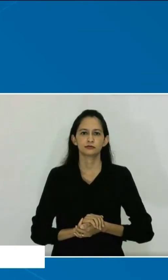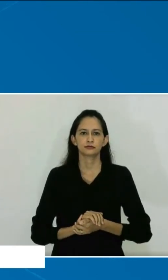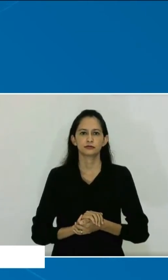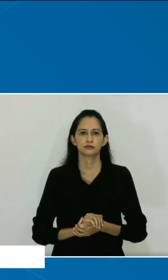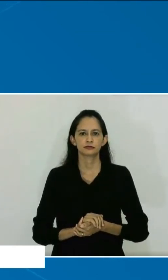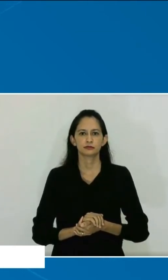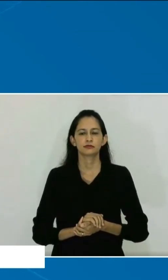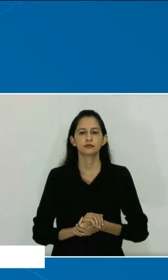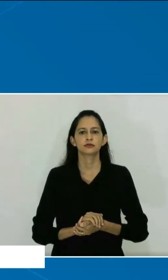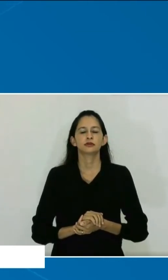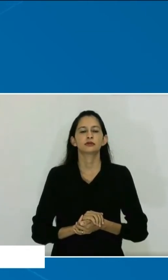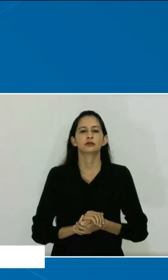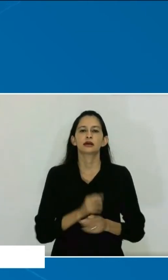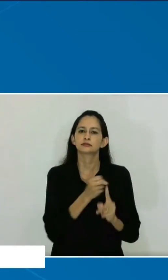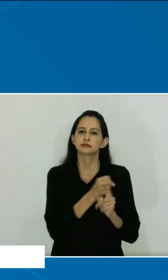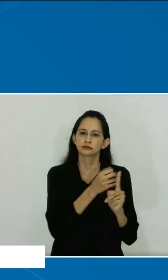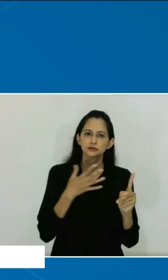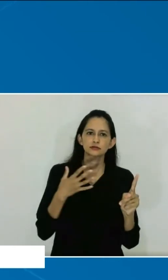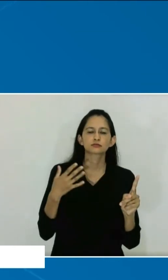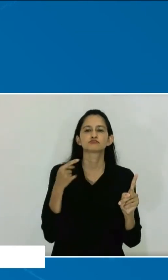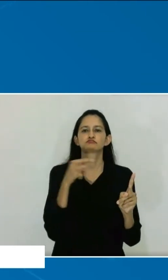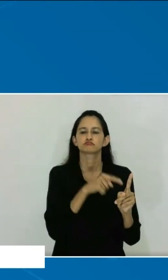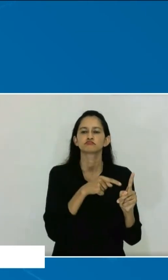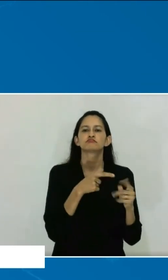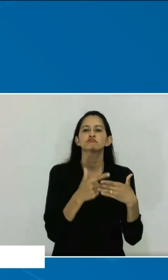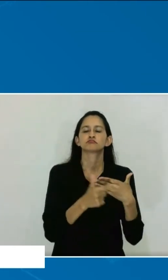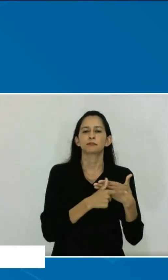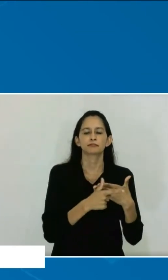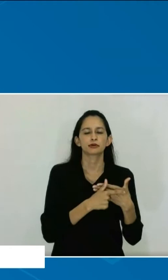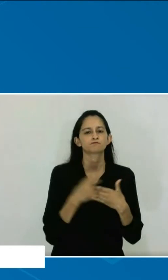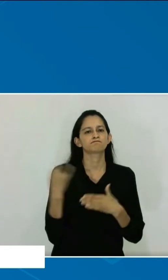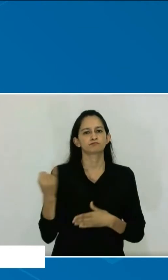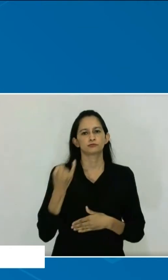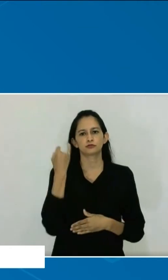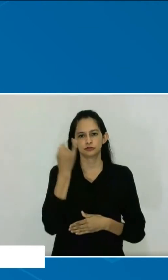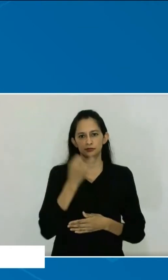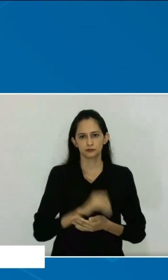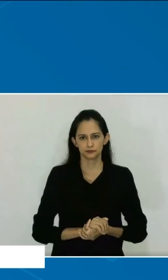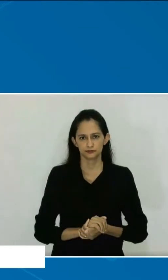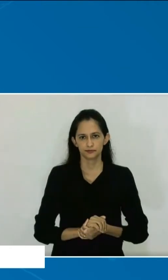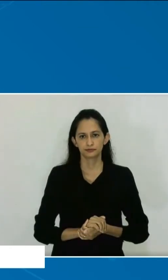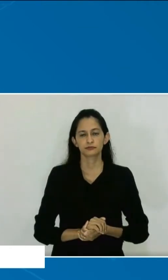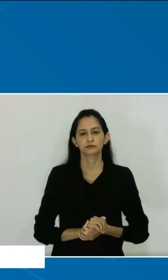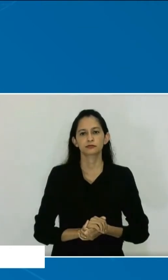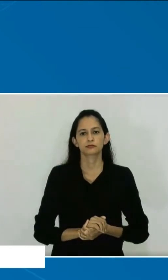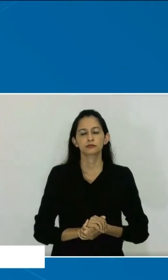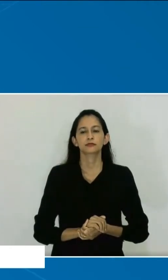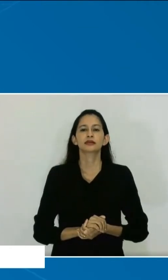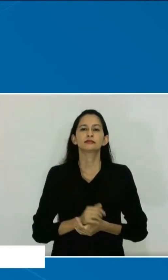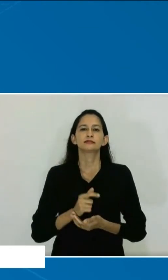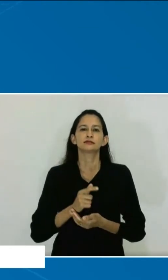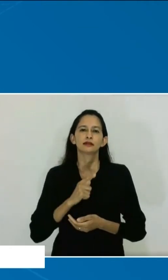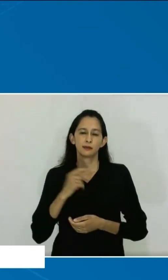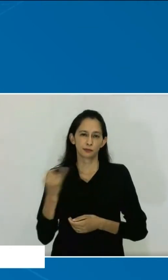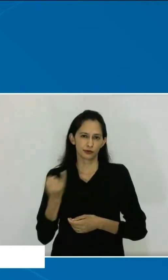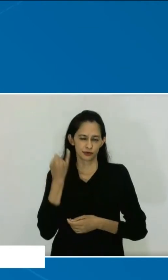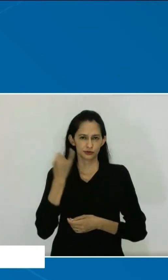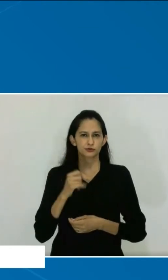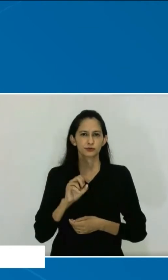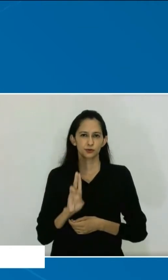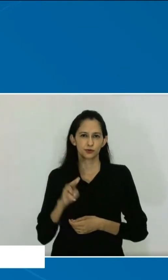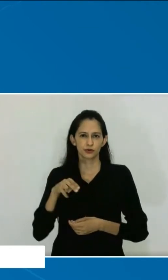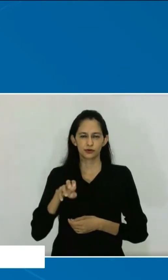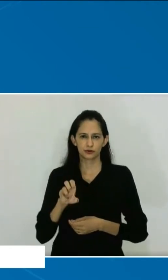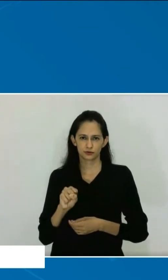da extensão, ela tem um papel social muito grande. A Unesco tem uma premissa que fala que uma instituição de ensino